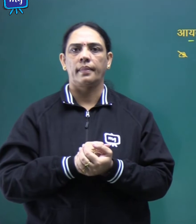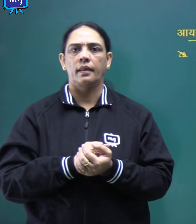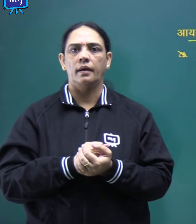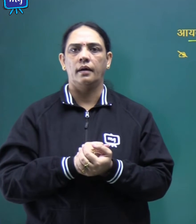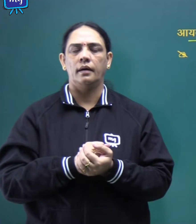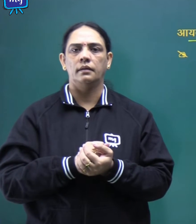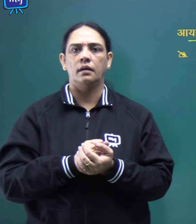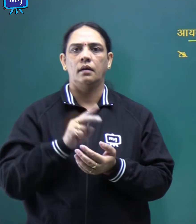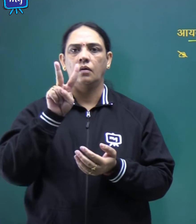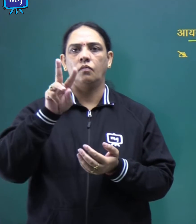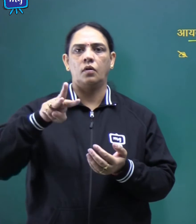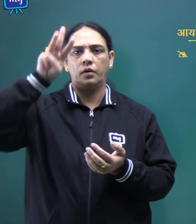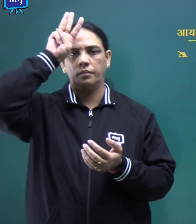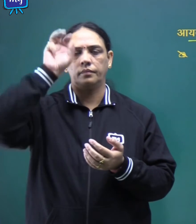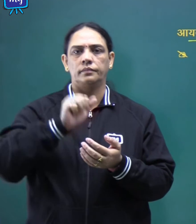आयतन।